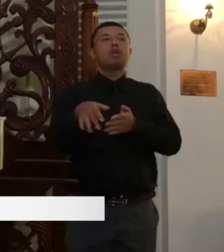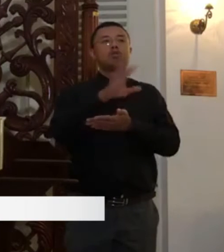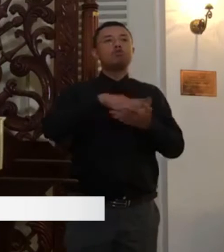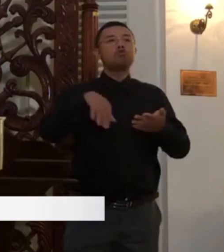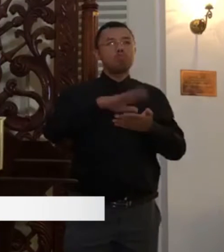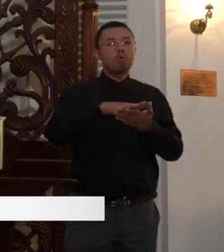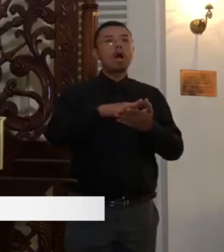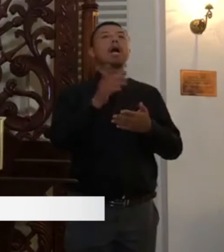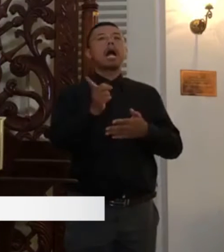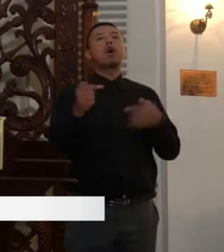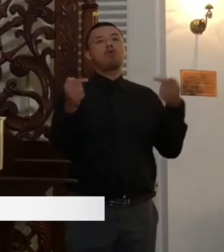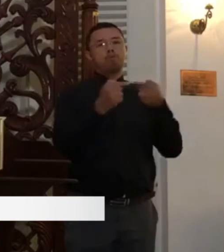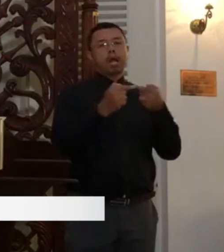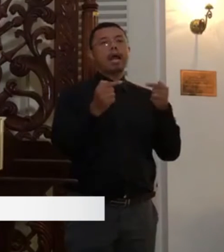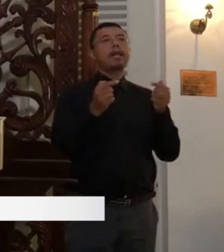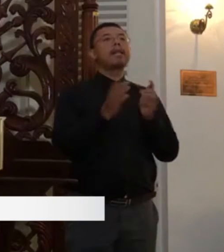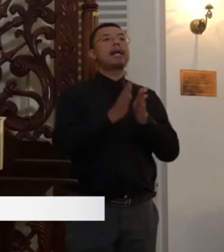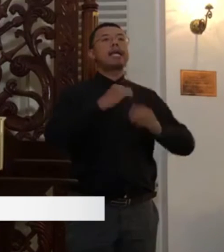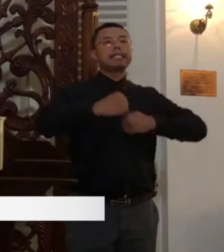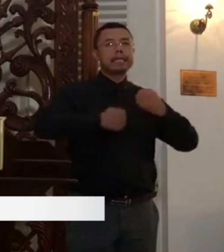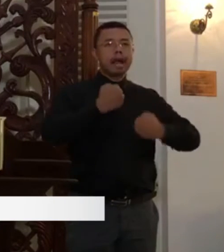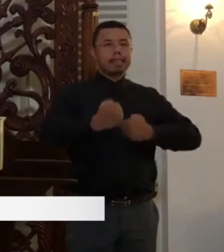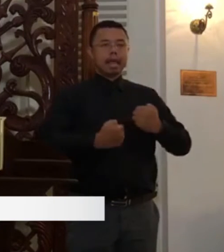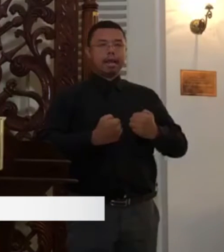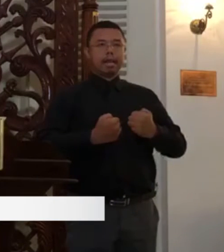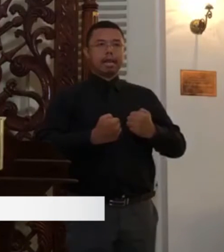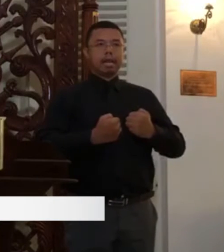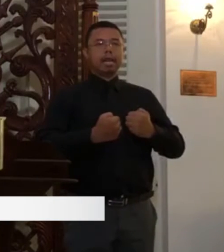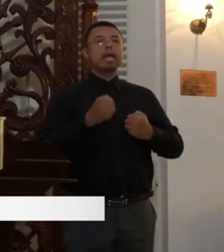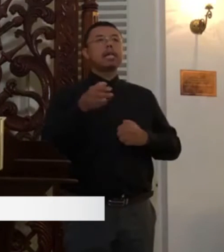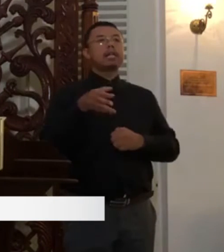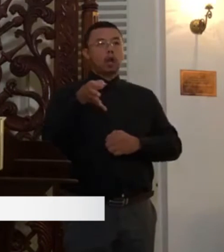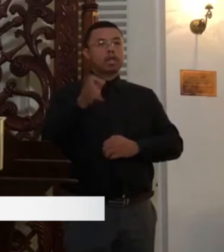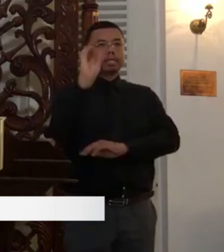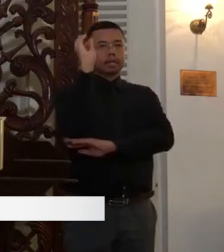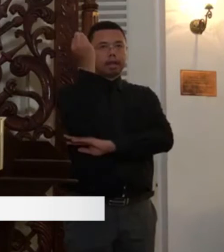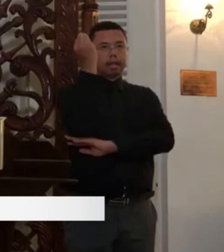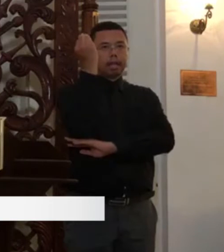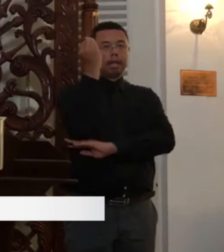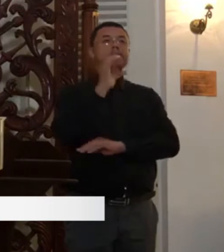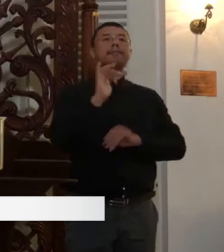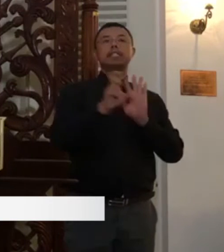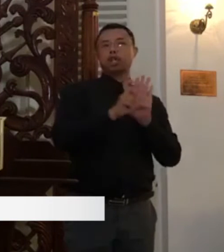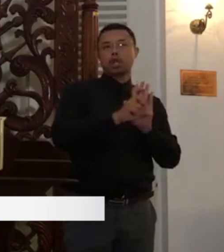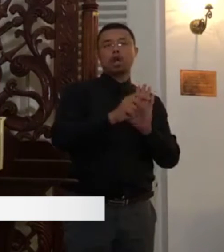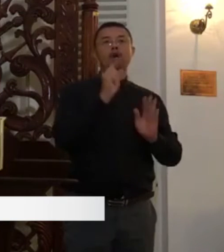semua yang terkait dengan kegiatan di Kota Jakarta, baik